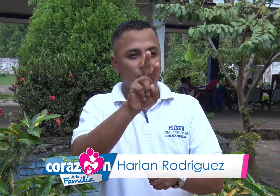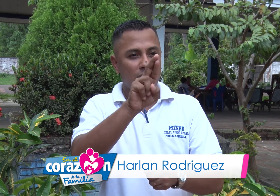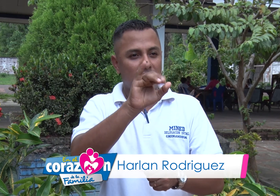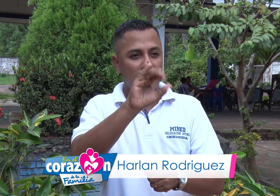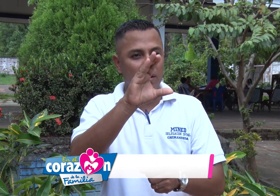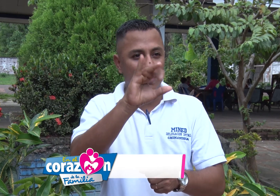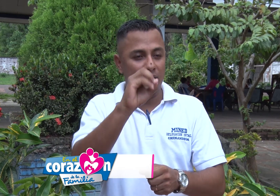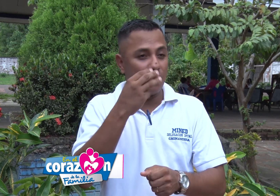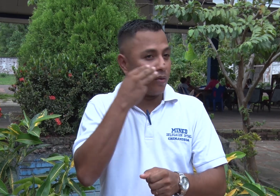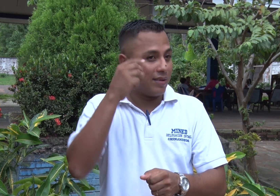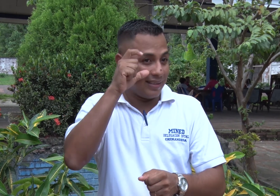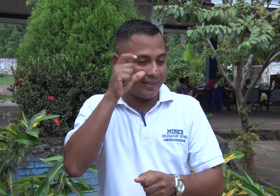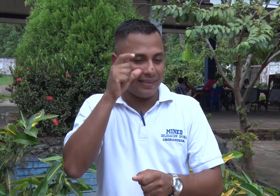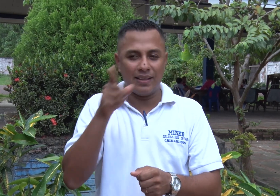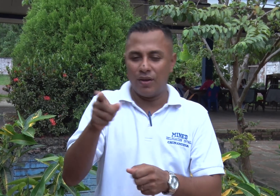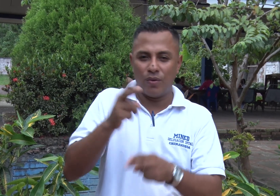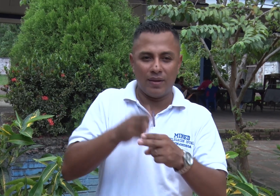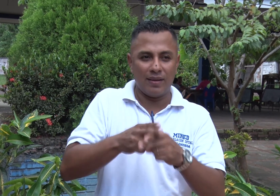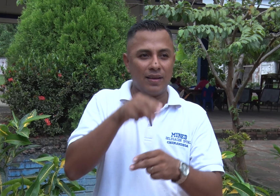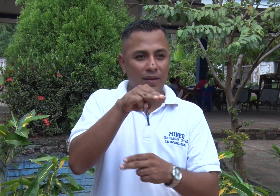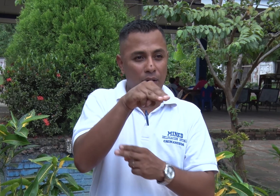he ido integrando más al trabajo.